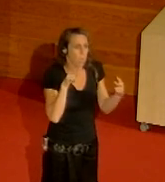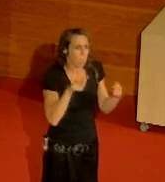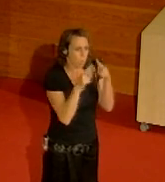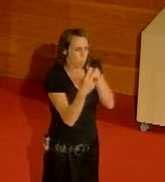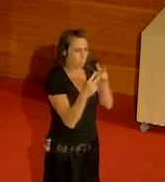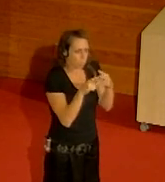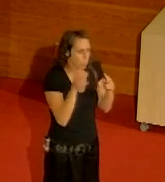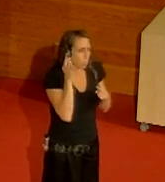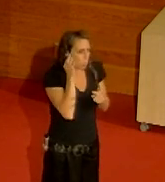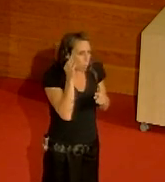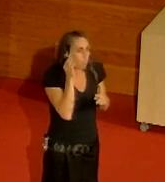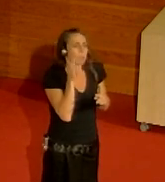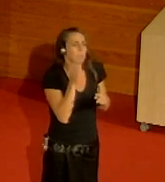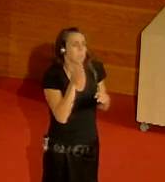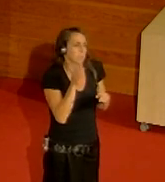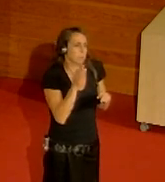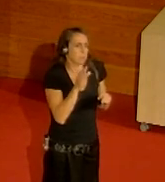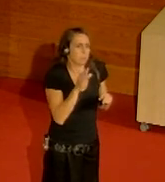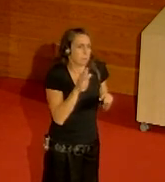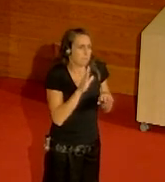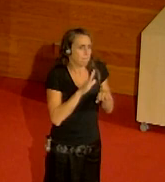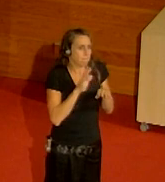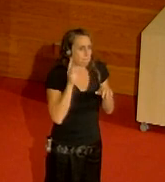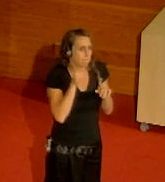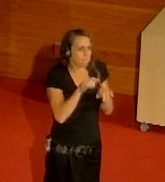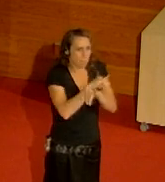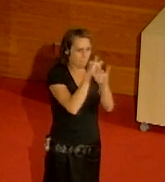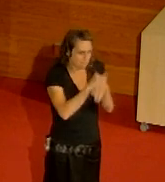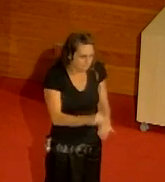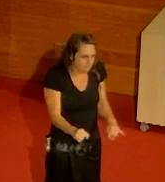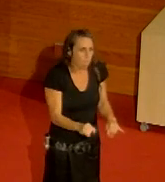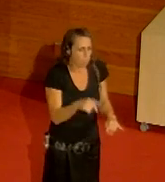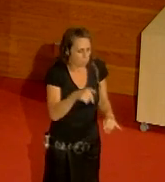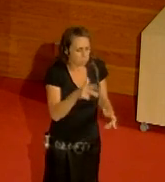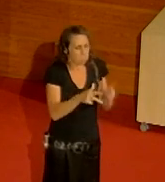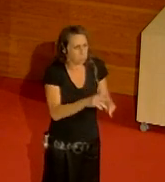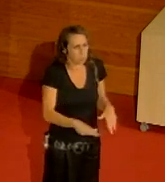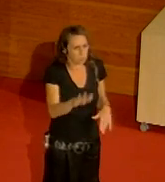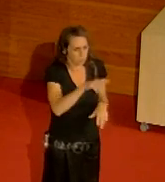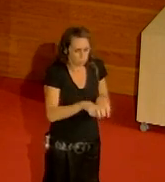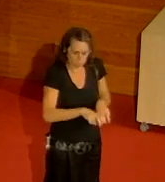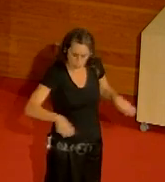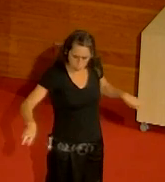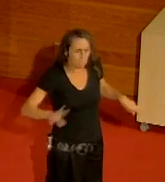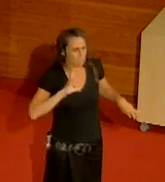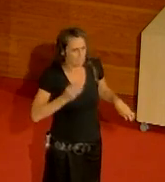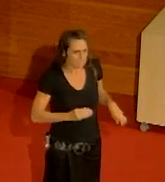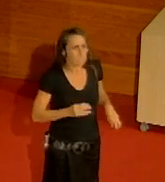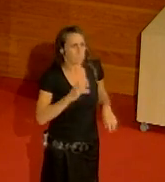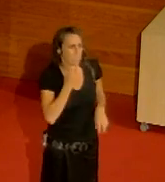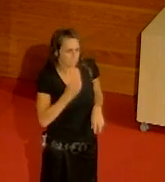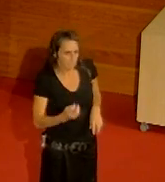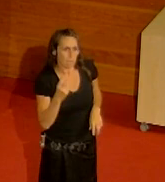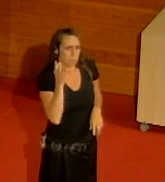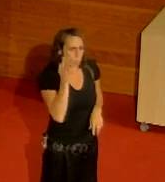y una mujer israelí y una Palestina compartían mesa Bueno aparte de que no he visto apenas mujeres parece un